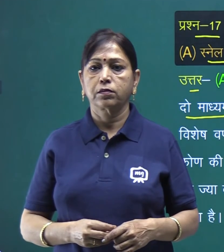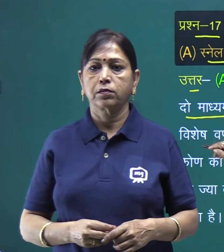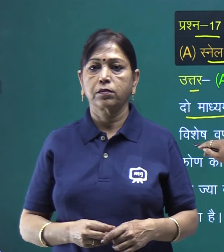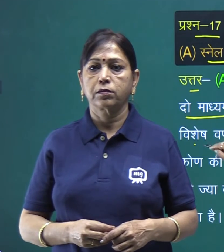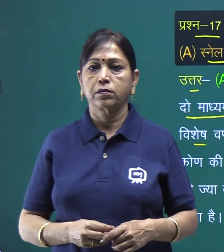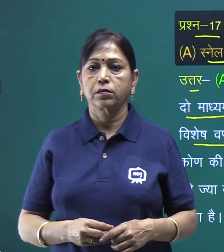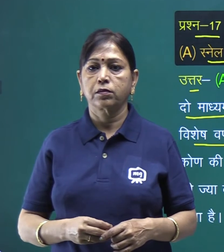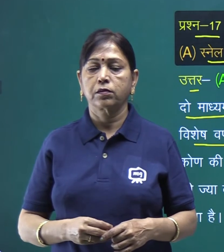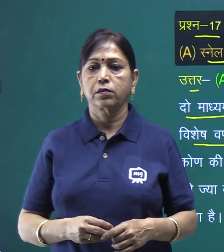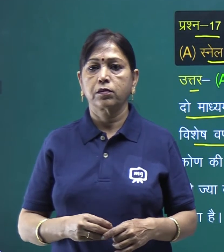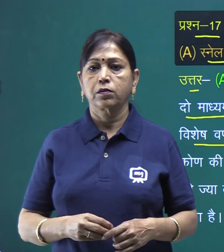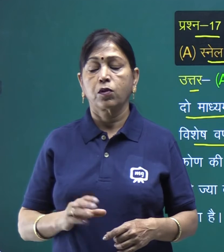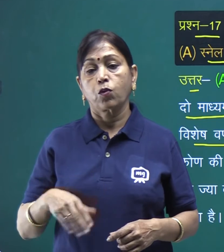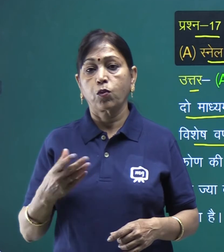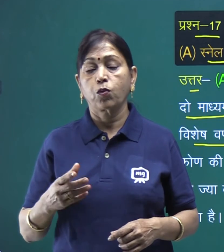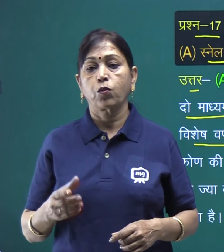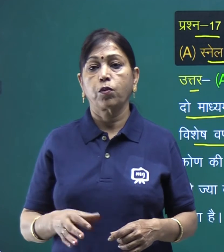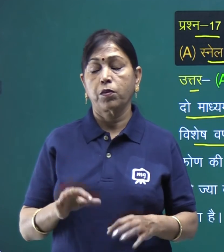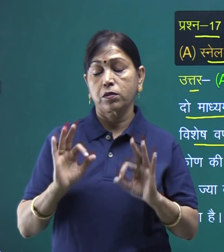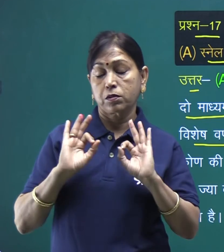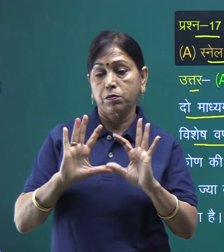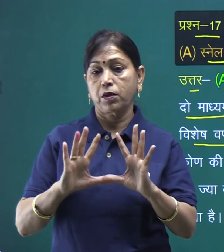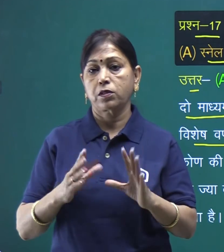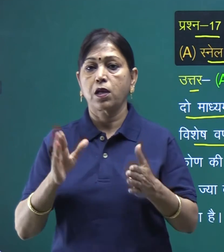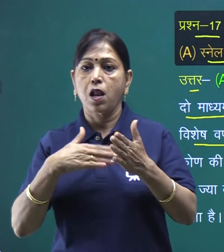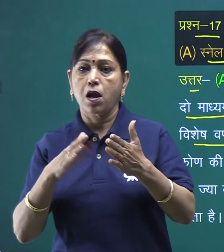किसी विशेष वर्ण रंग के लिए